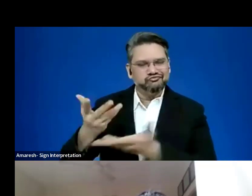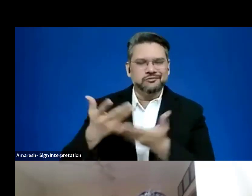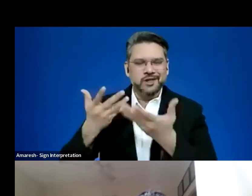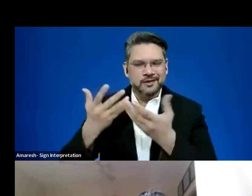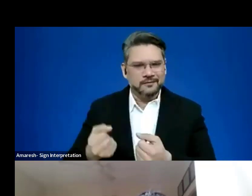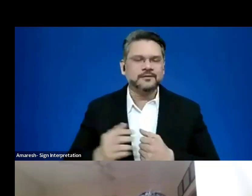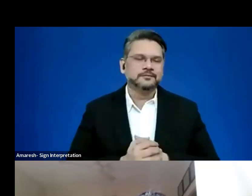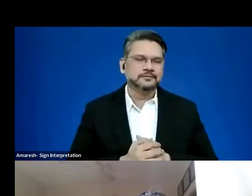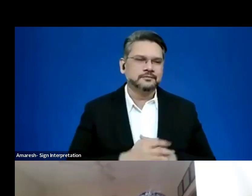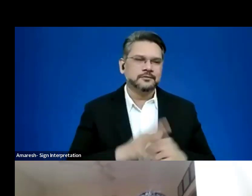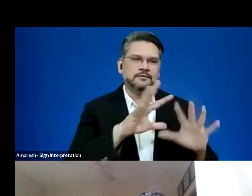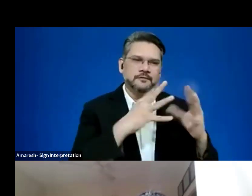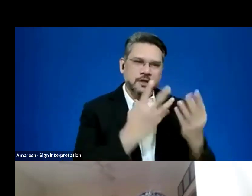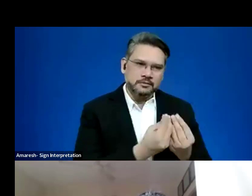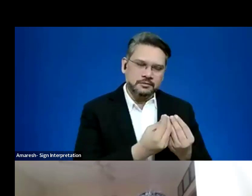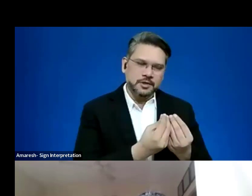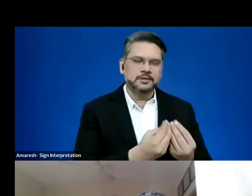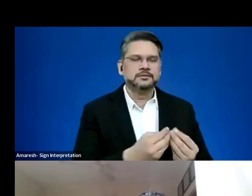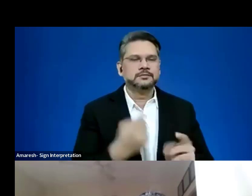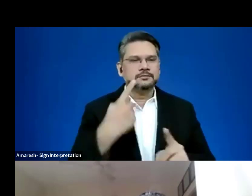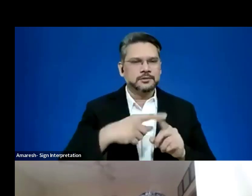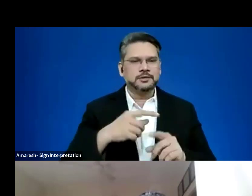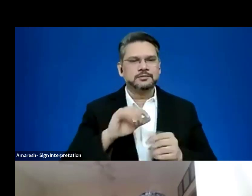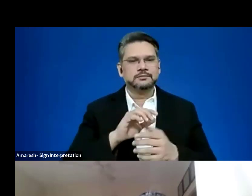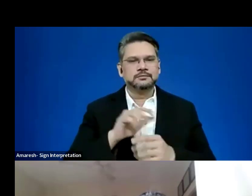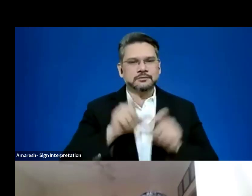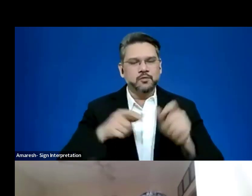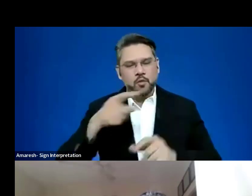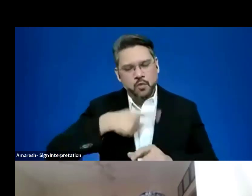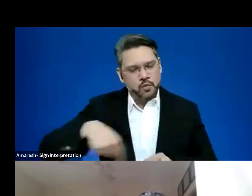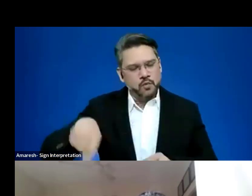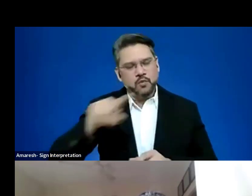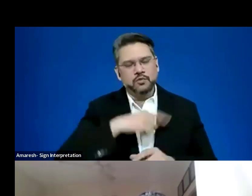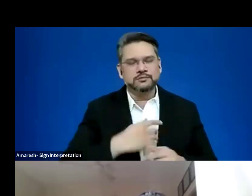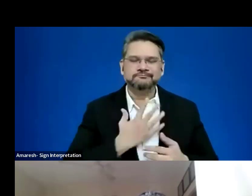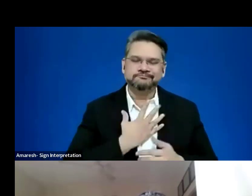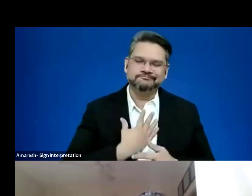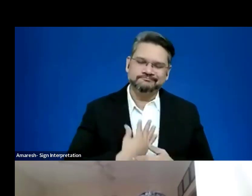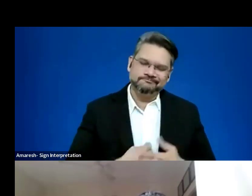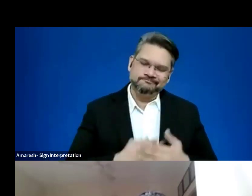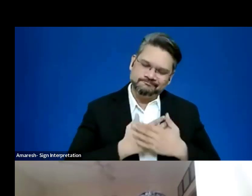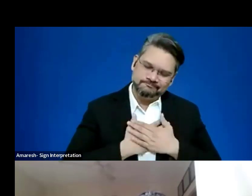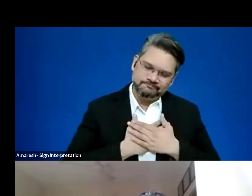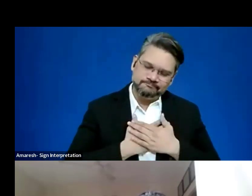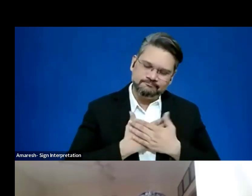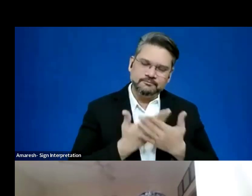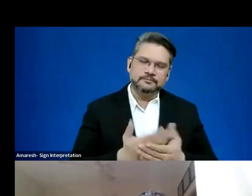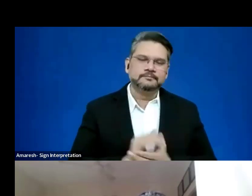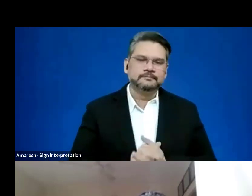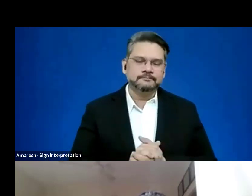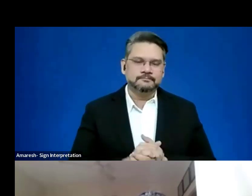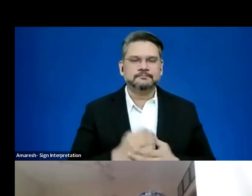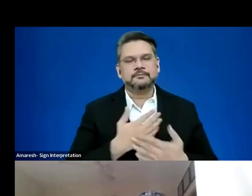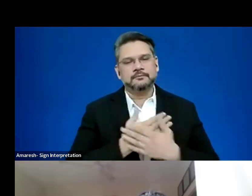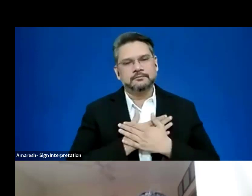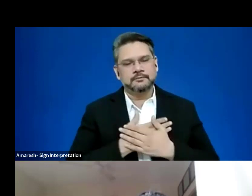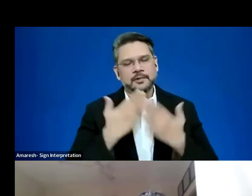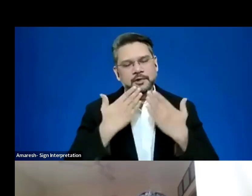运动里面的贡献，我为你的家人们致哀，以及在座的各